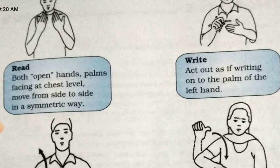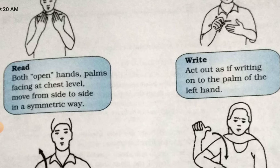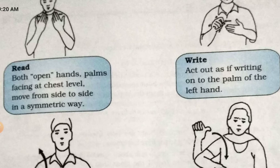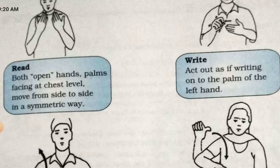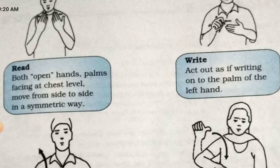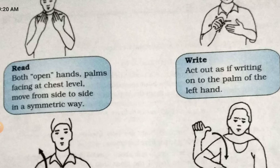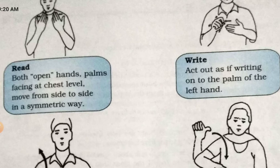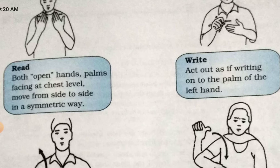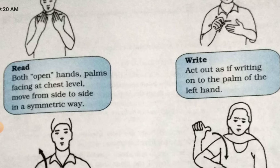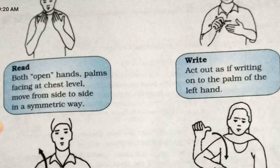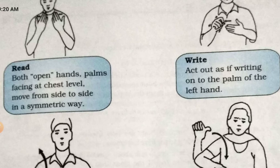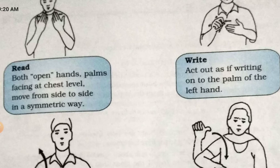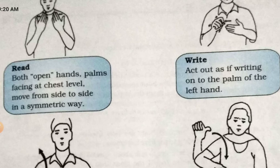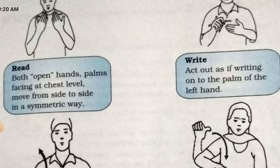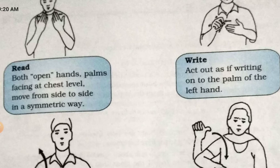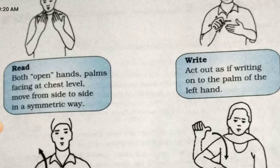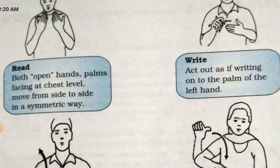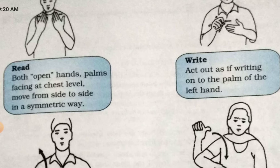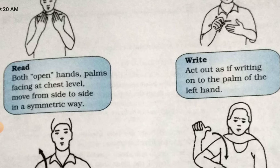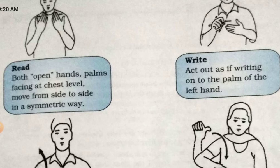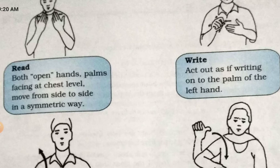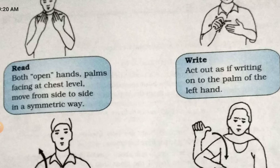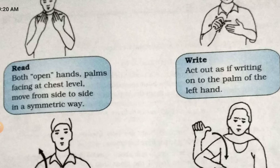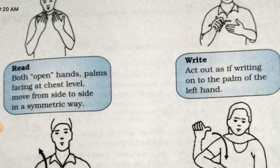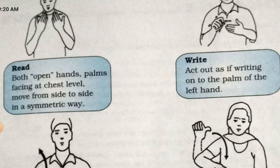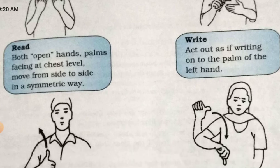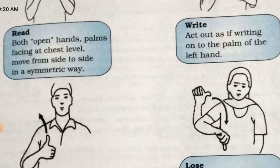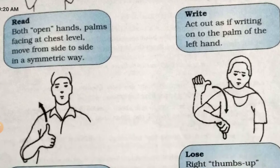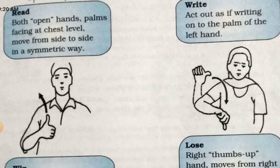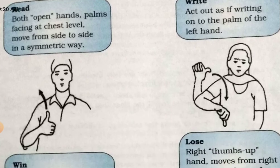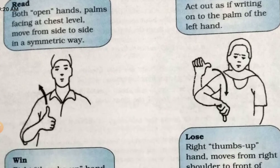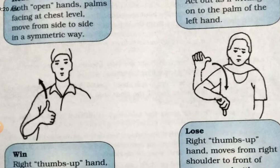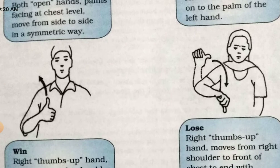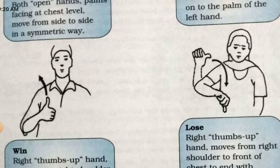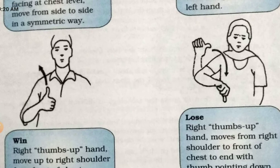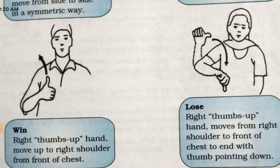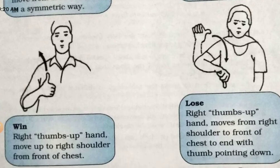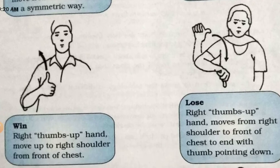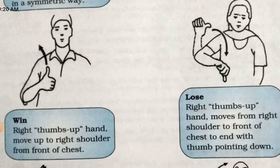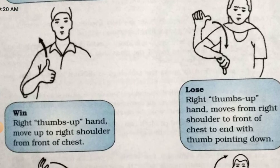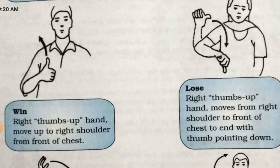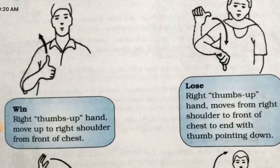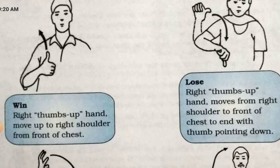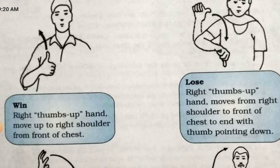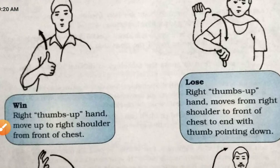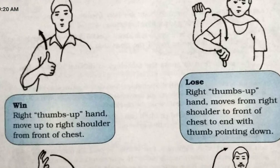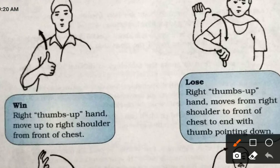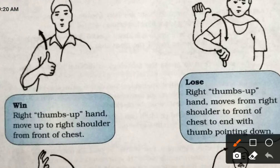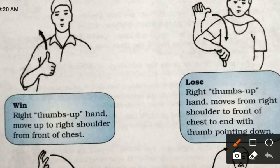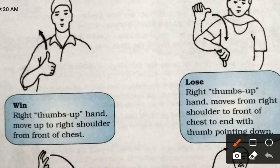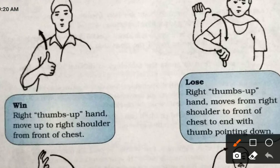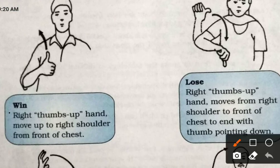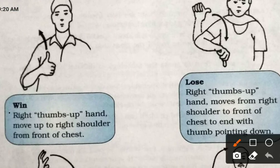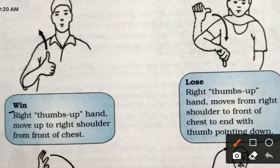क्या बोल रहे हैं उन्हें राइट करने बोल रहे हैं कि डेन कि वे